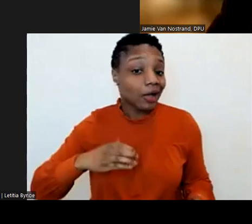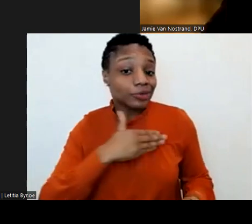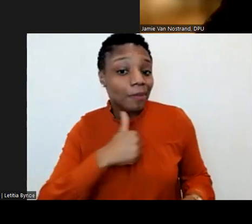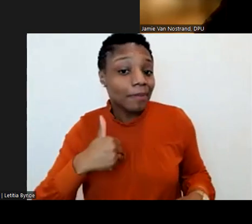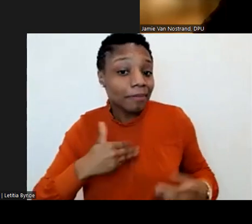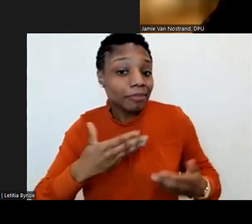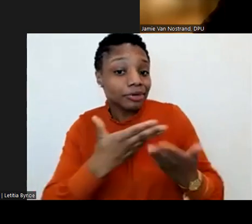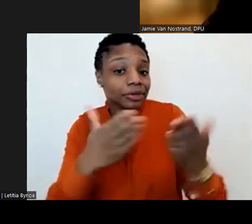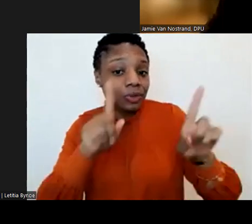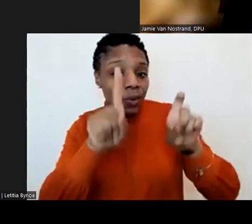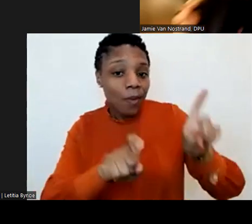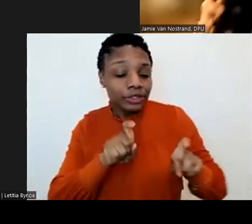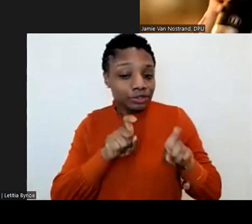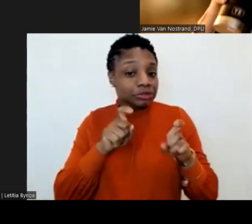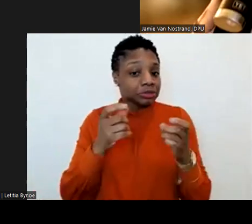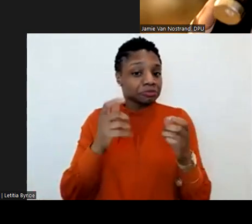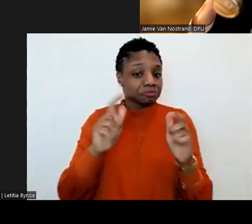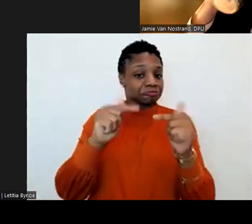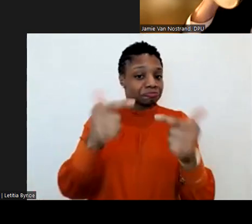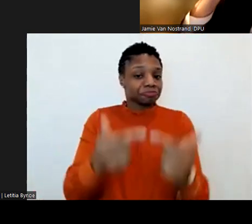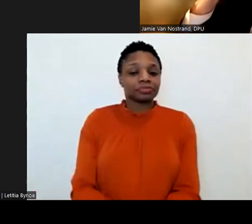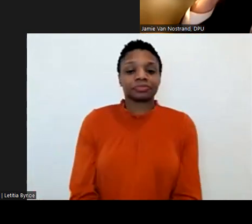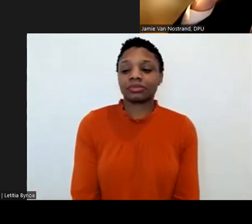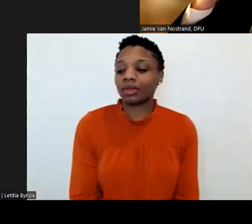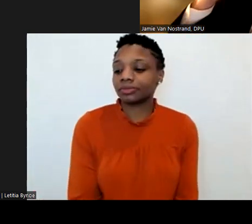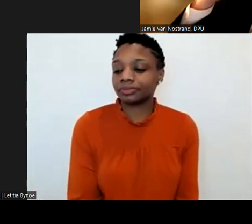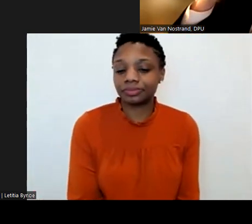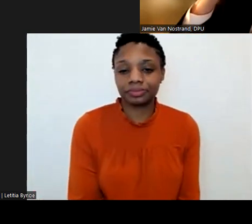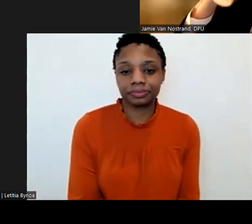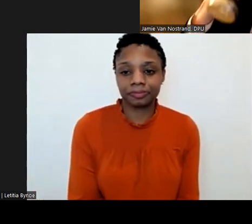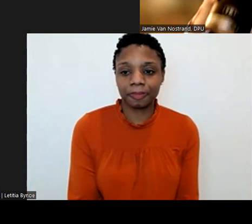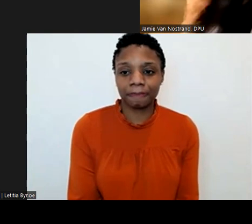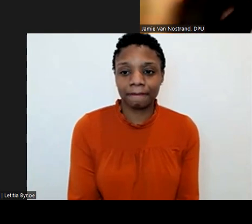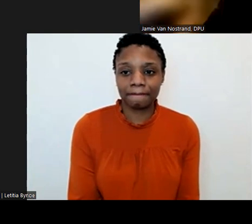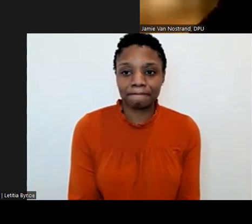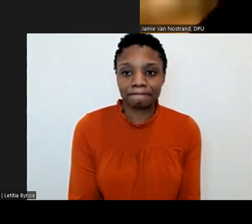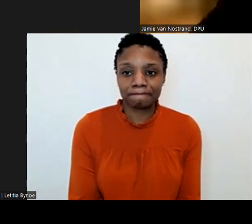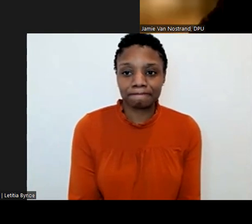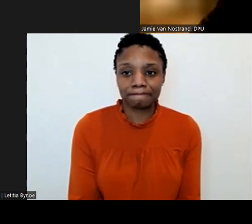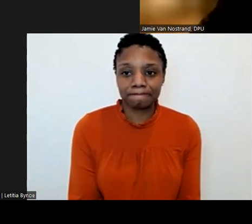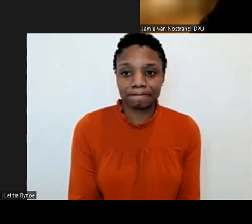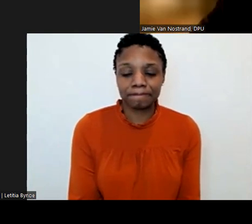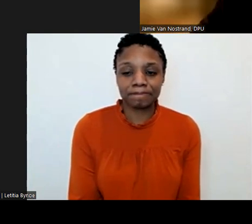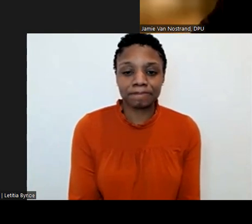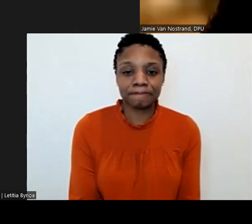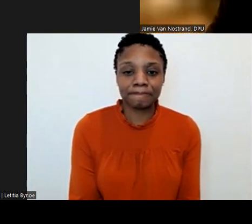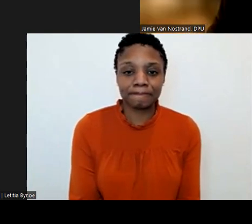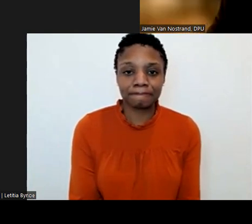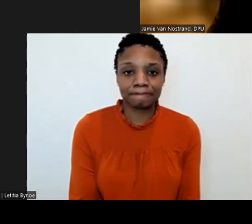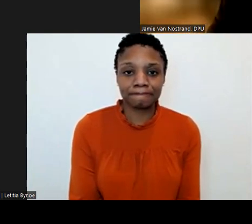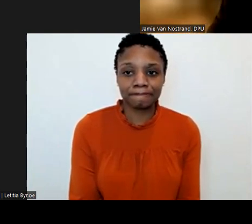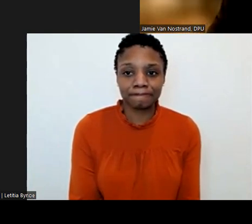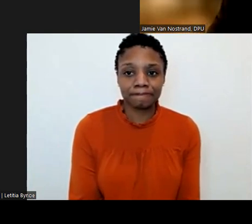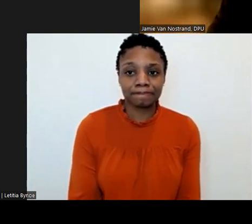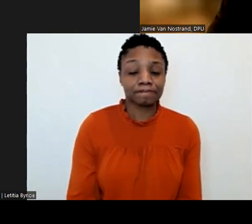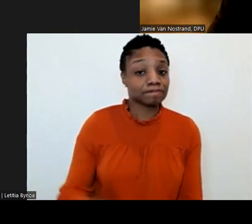minutos si los miembros del Consejo pueden preguntar o si no eh